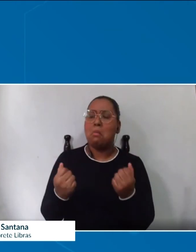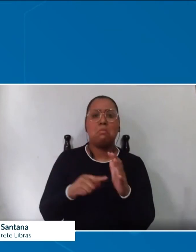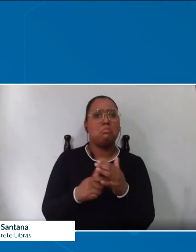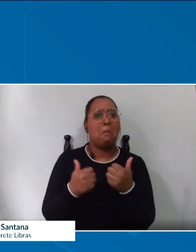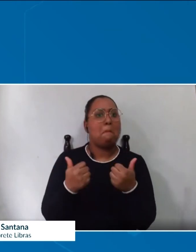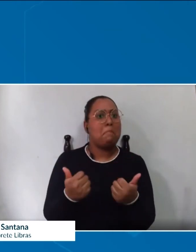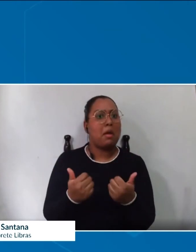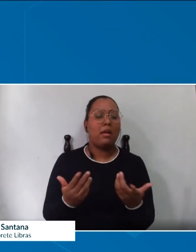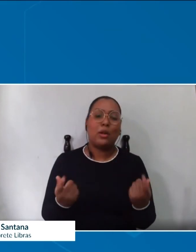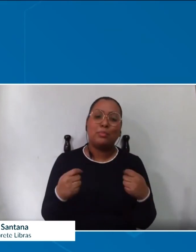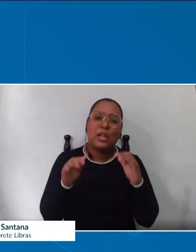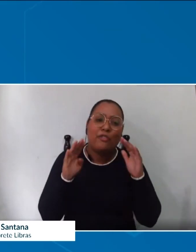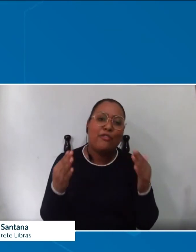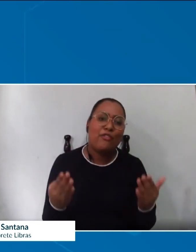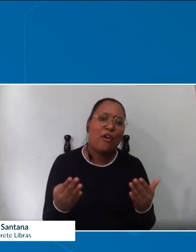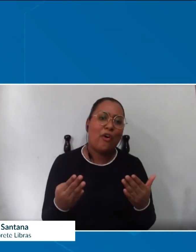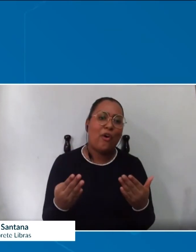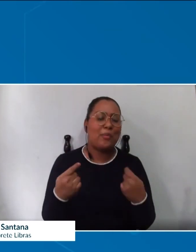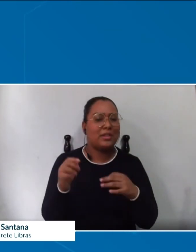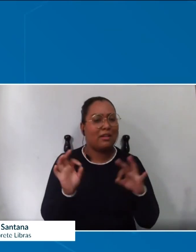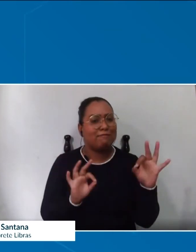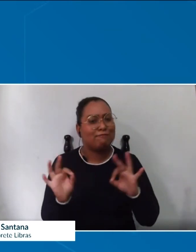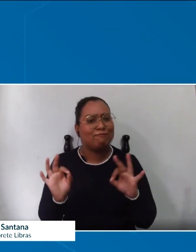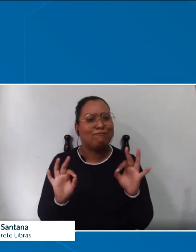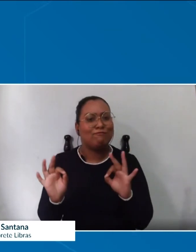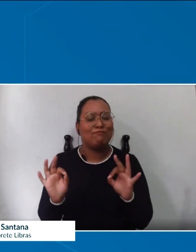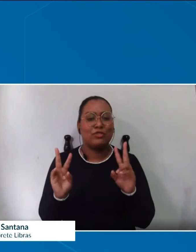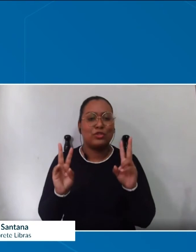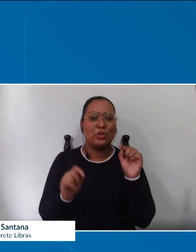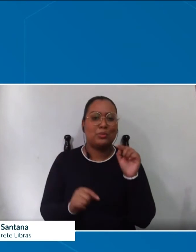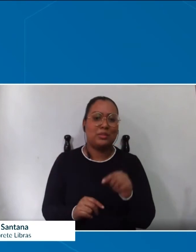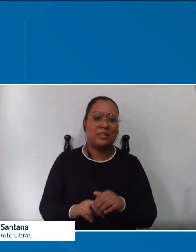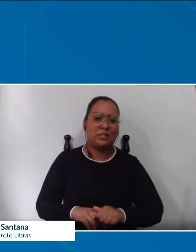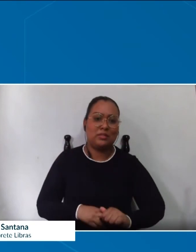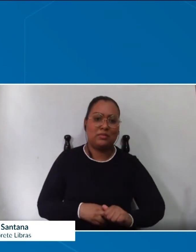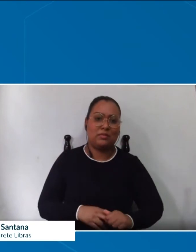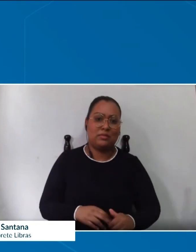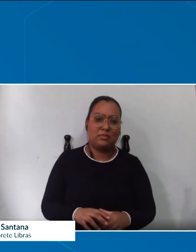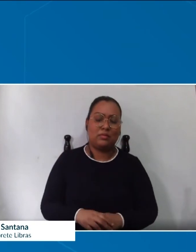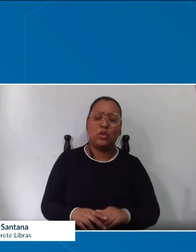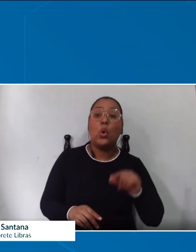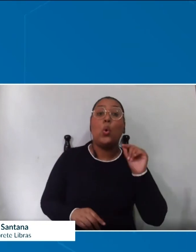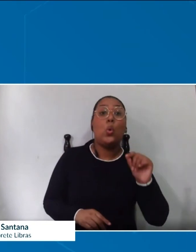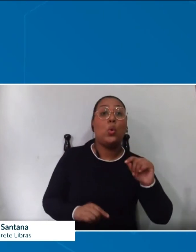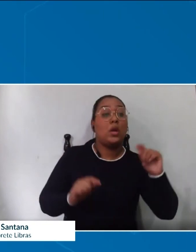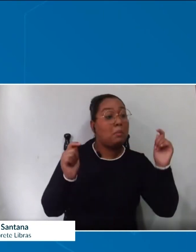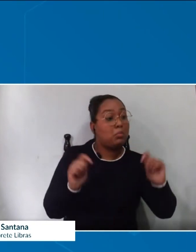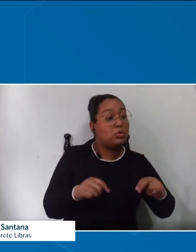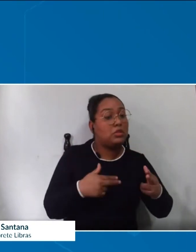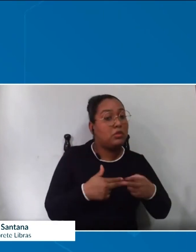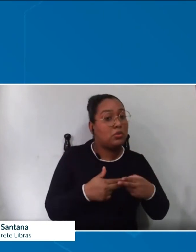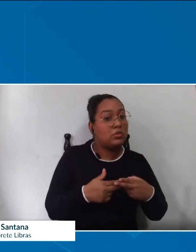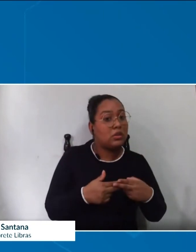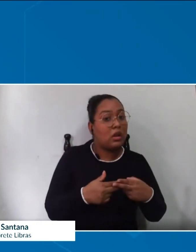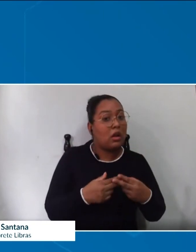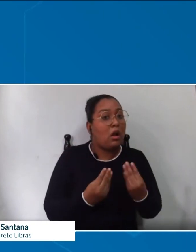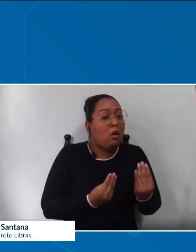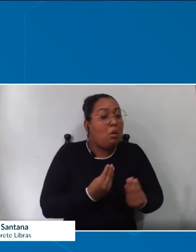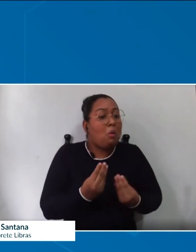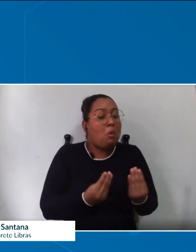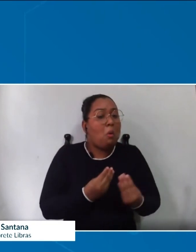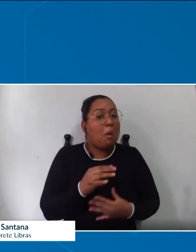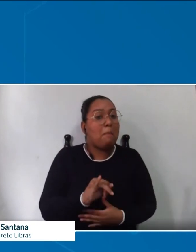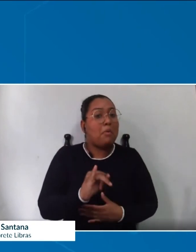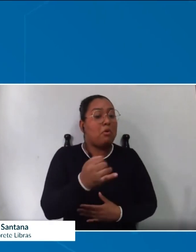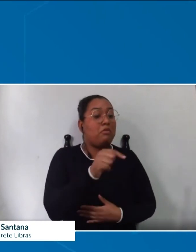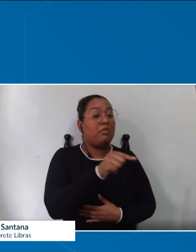chegar e começar a focar em relação a isso aí. O que é que eu posso usar? Como é que eu posso aproveitar